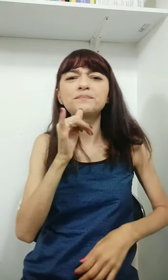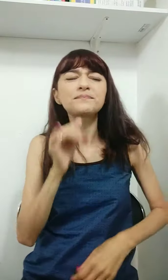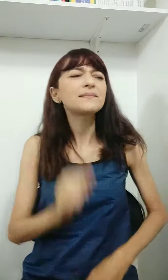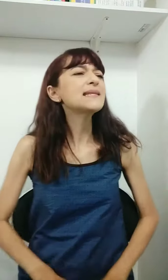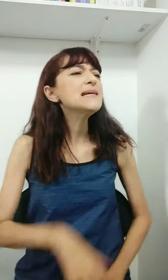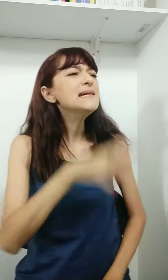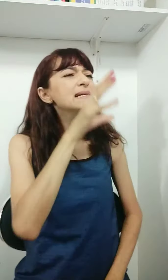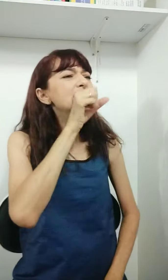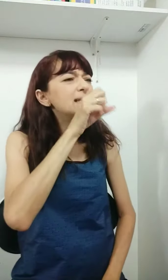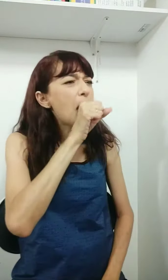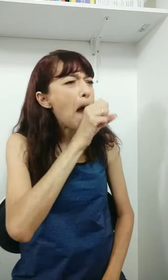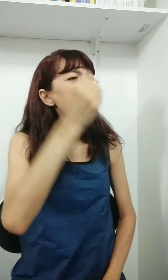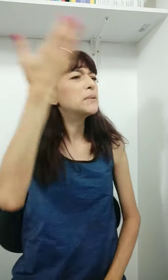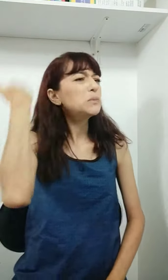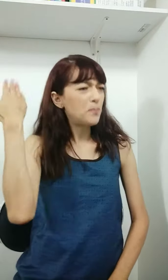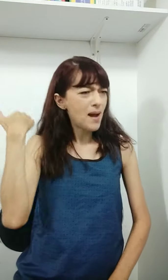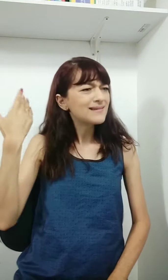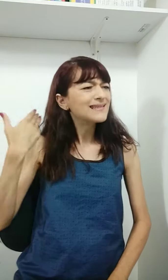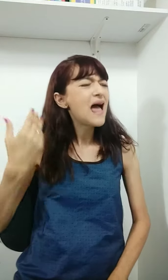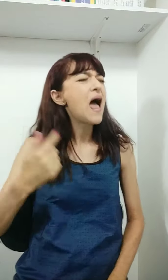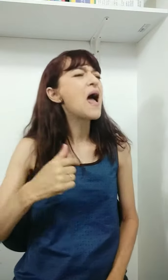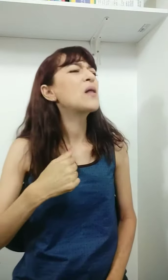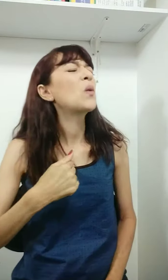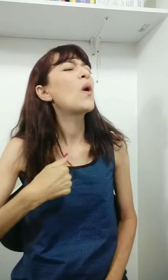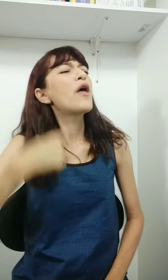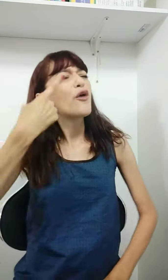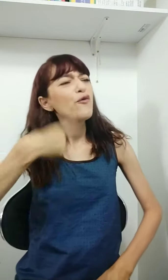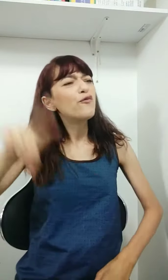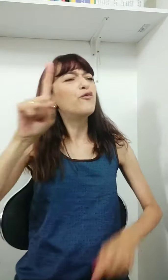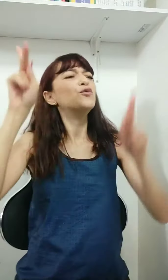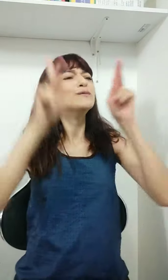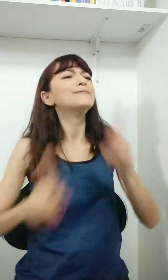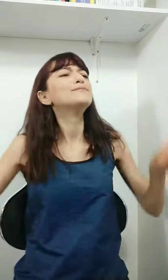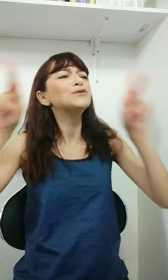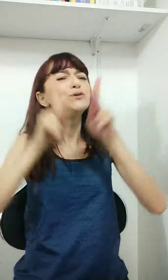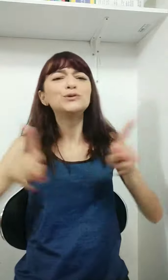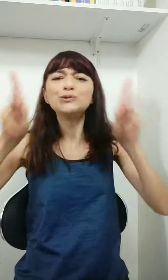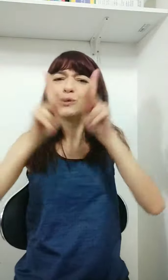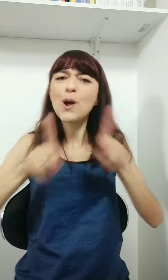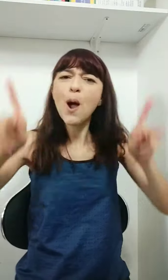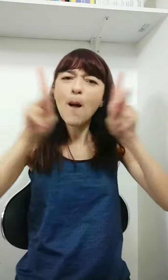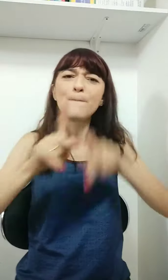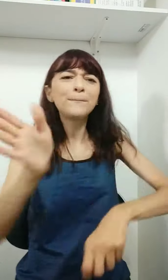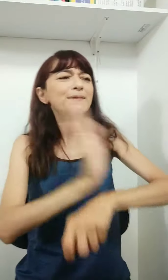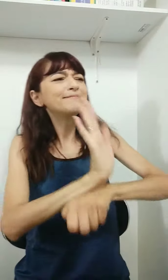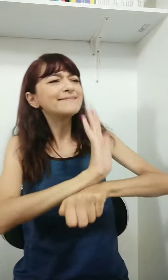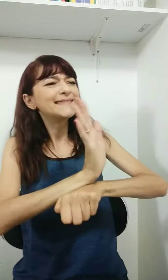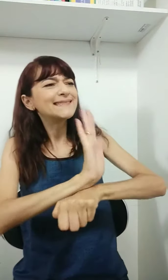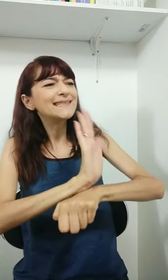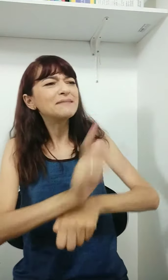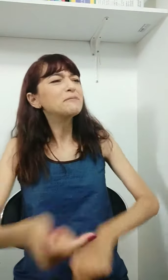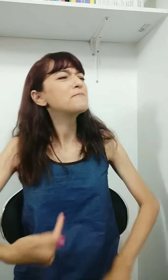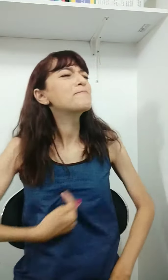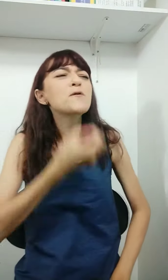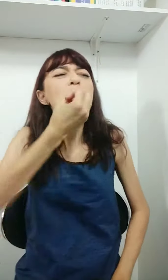vocês vejam o contexto dessa conversa. Por exemplo, olha só, sábado passado eu fui ali no shopping, né, e eu vi um